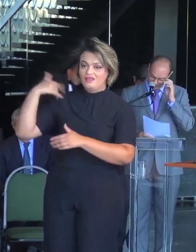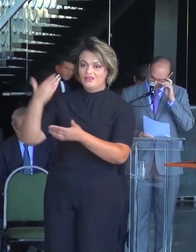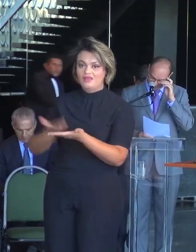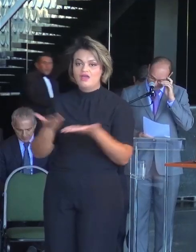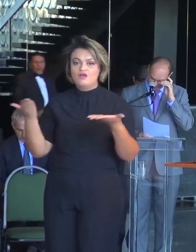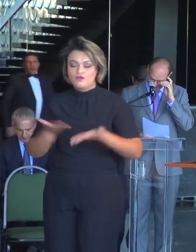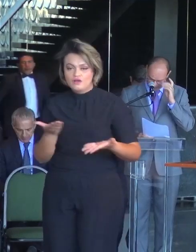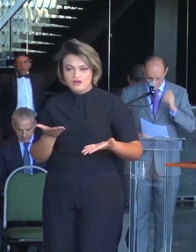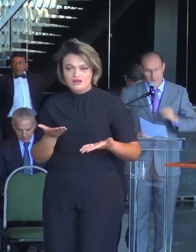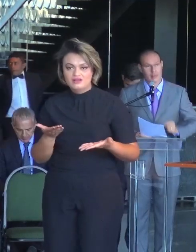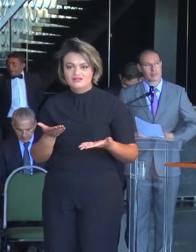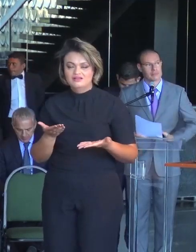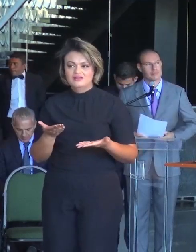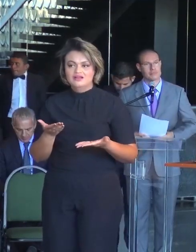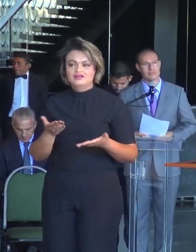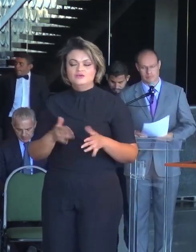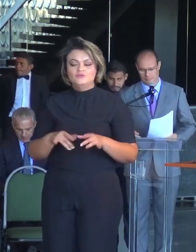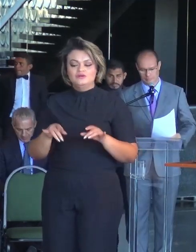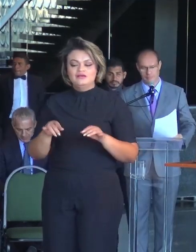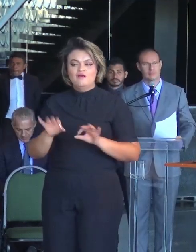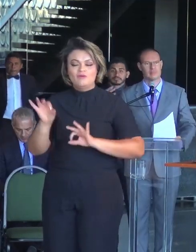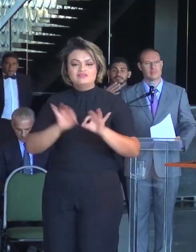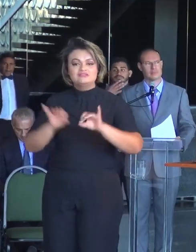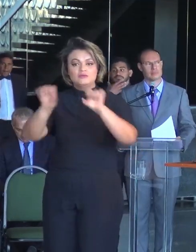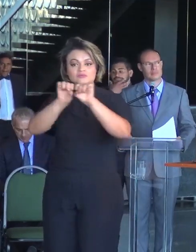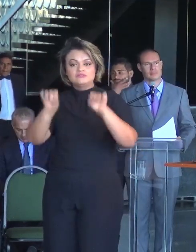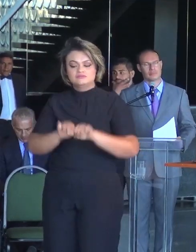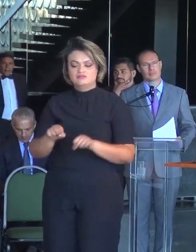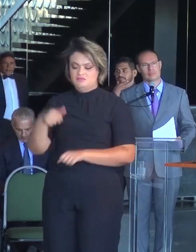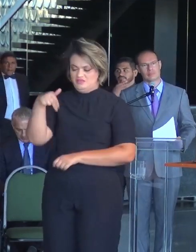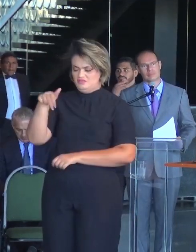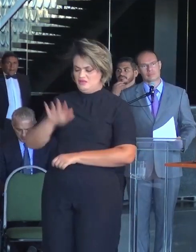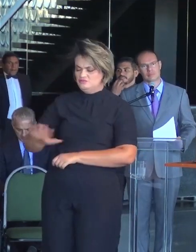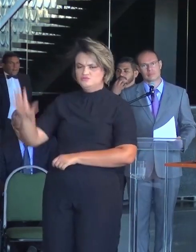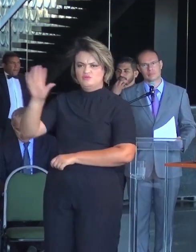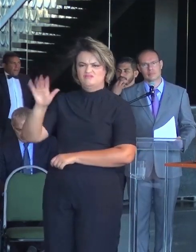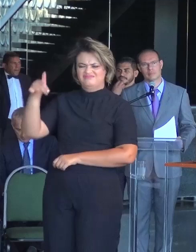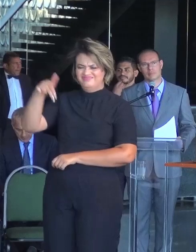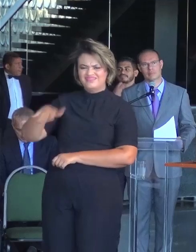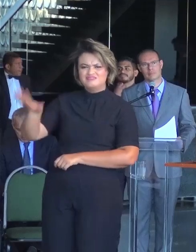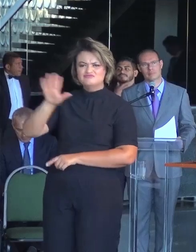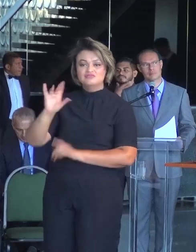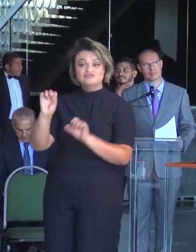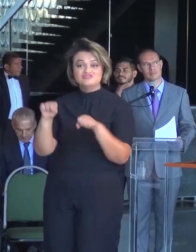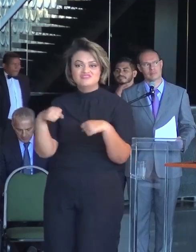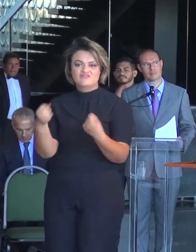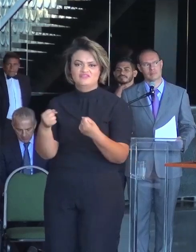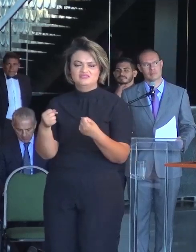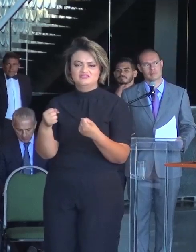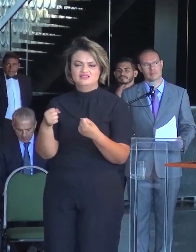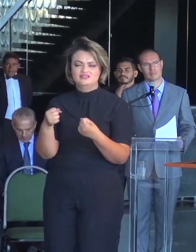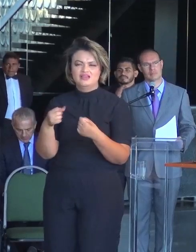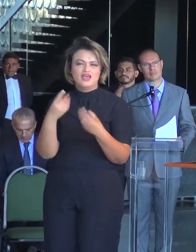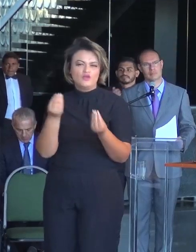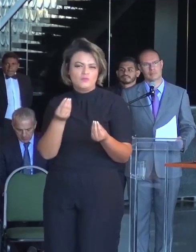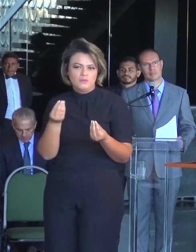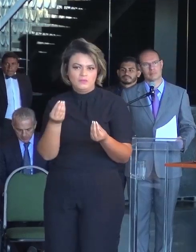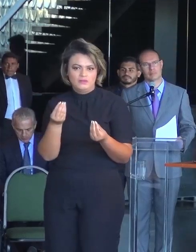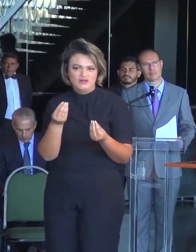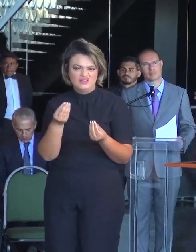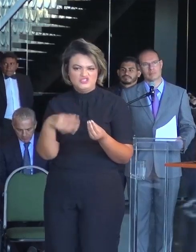construindo o sistema nacional de defesa do consumidor, não tecnicamente entendido,